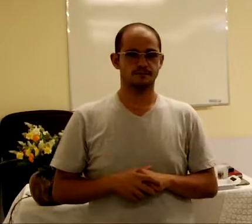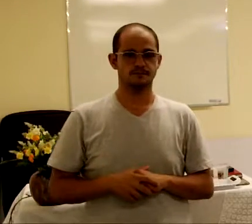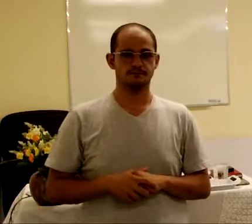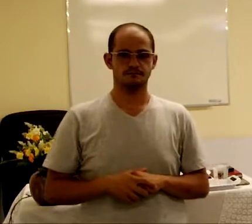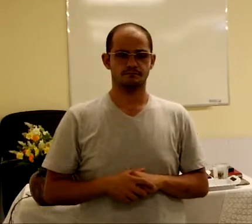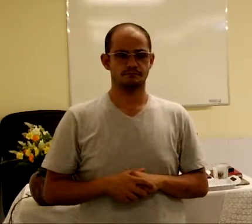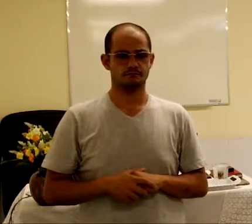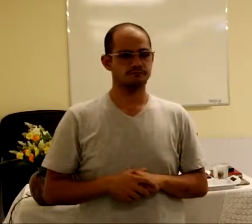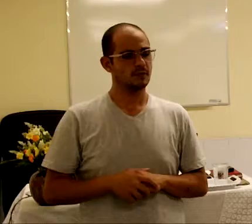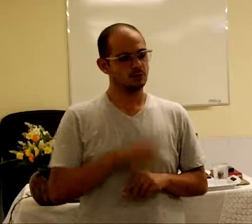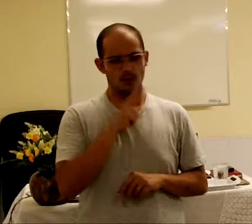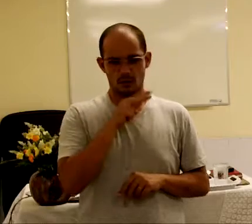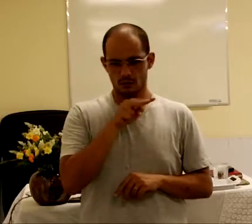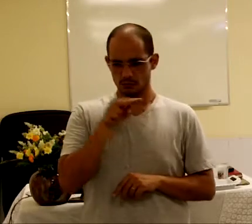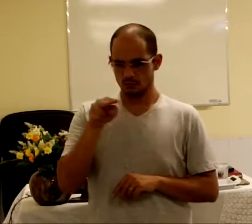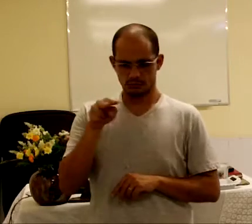Ela olha em volta e aí?